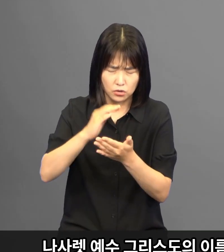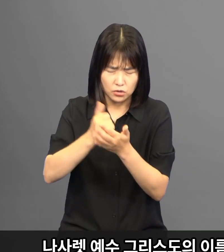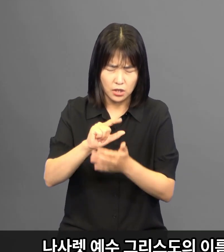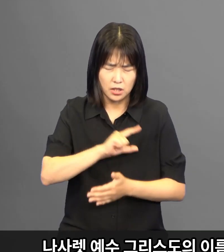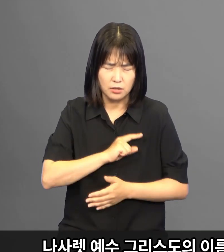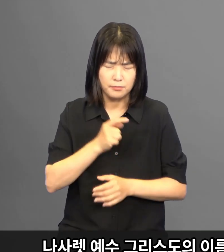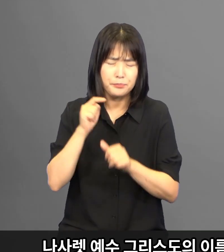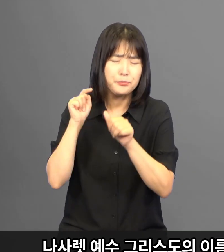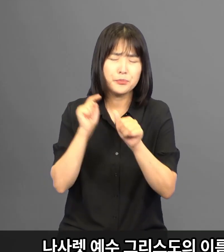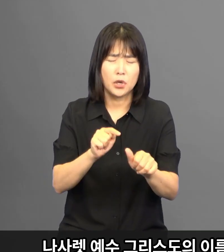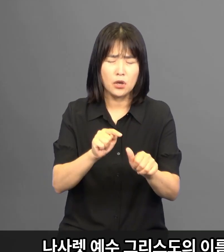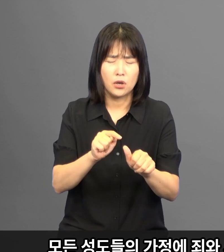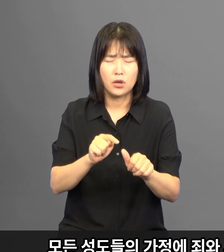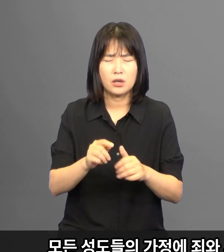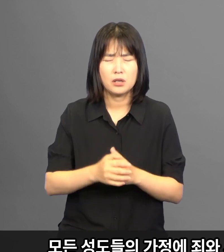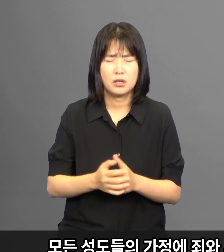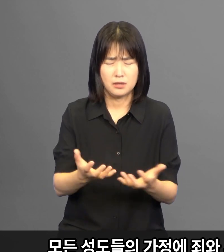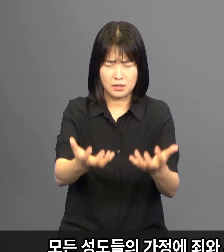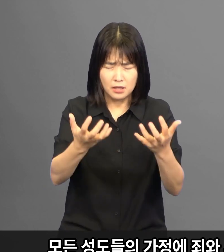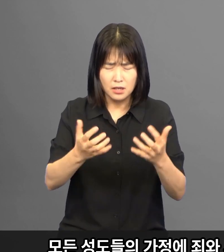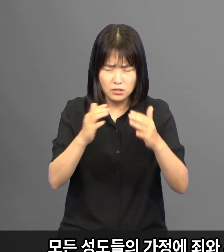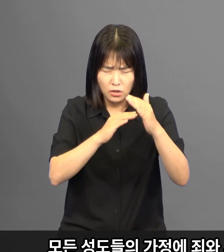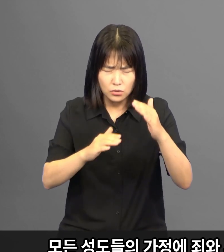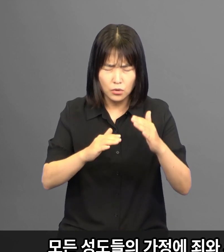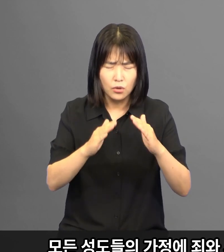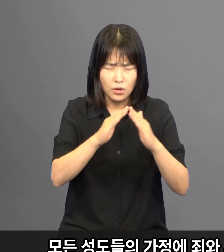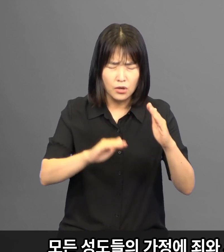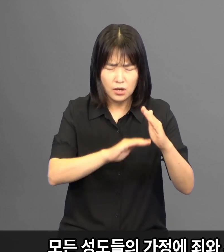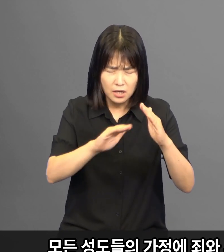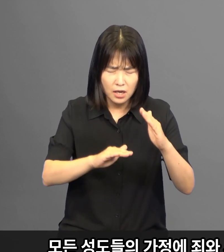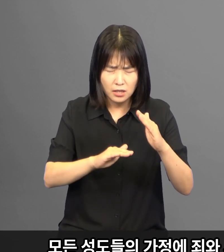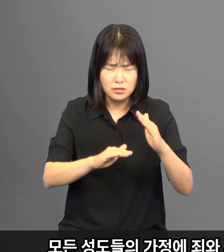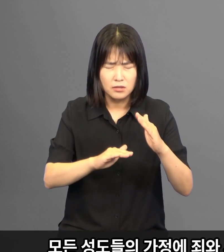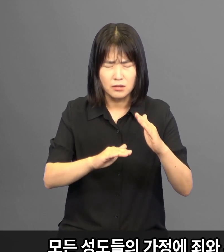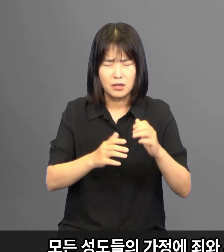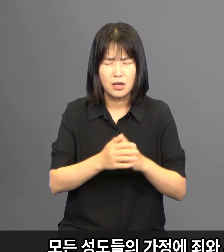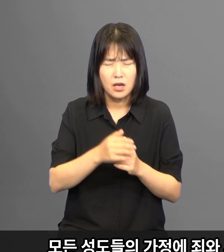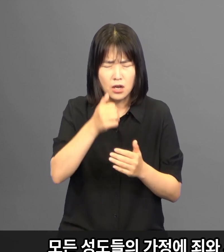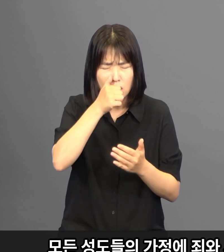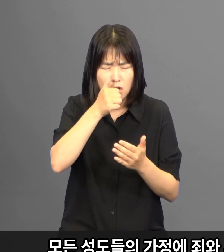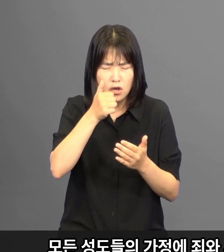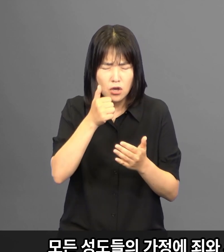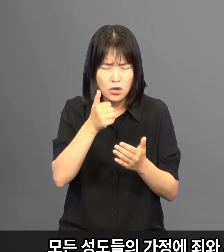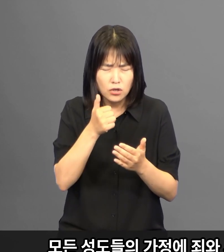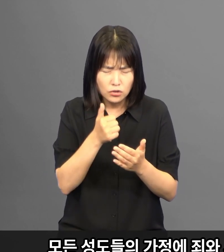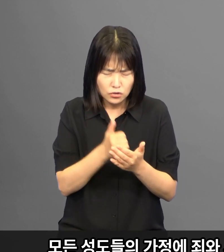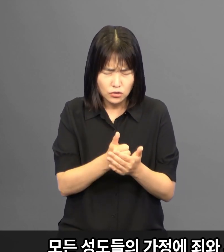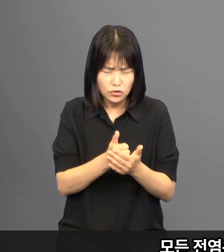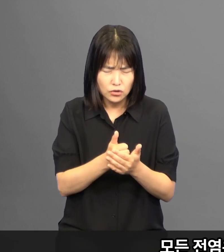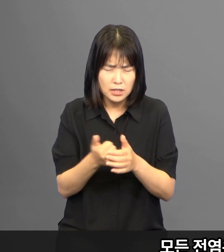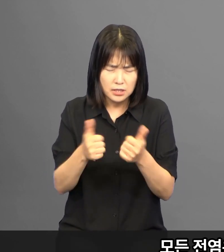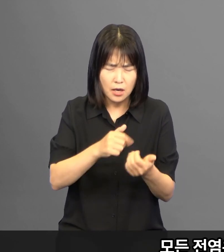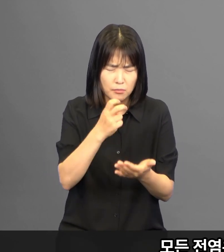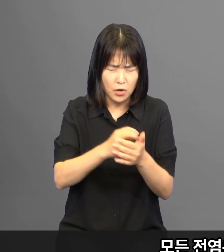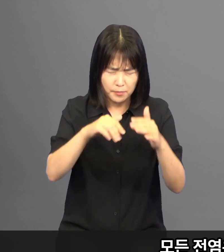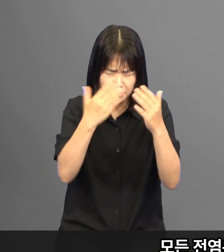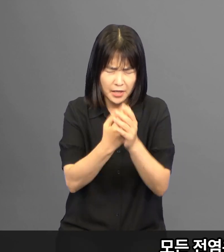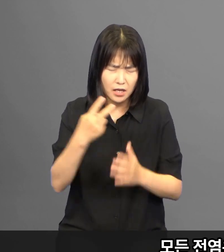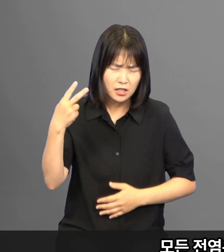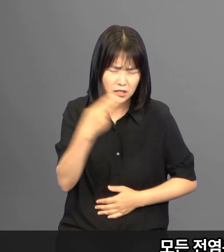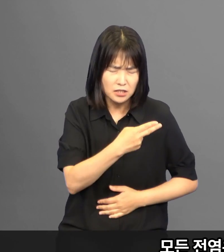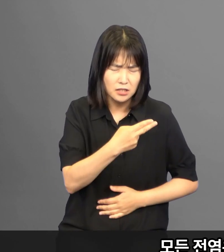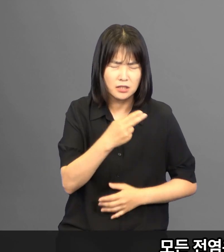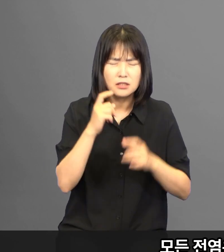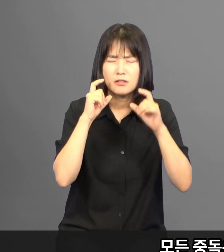이름으로 명하노니 이 자리에 나와 있는 모든 성도들의 가정에 죄와 사망의 법이 완전히 끊어질 지어다. 모든 전화는